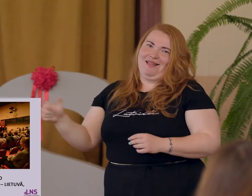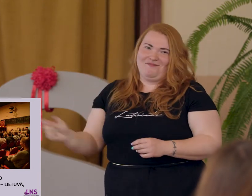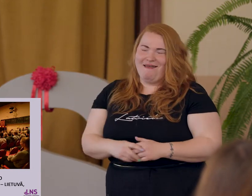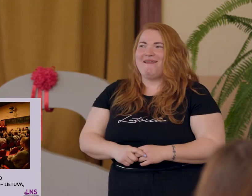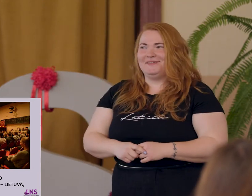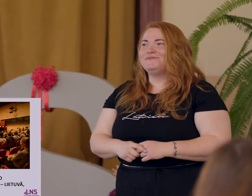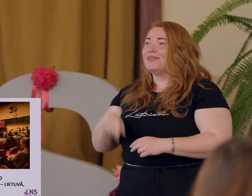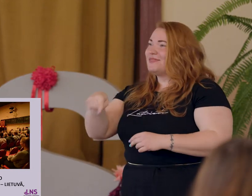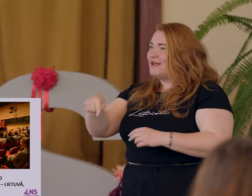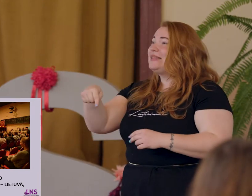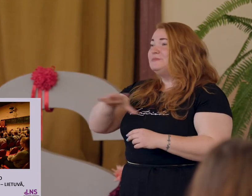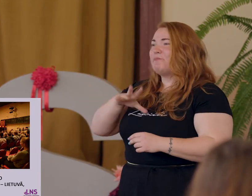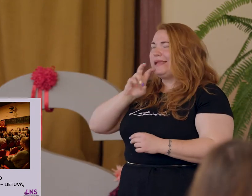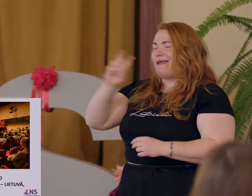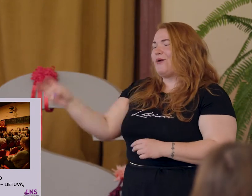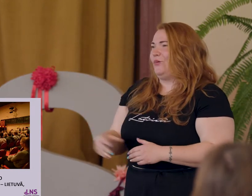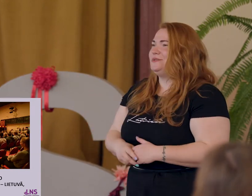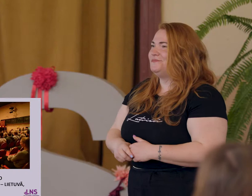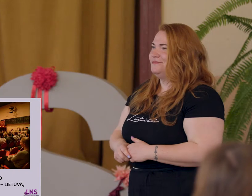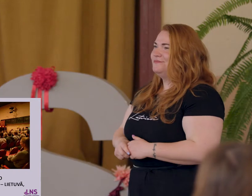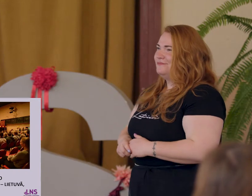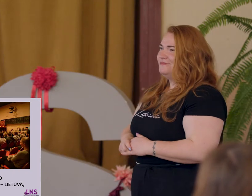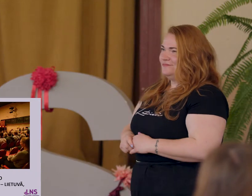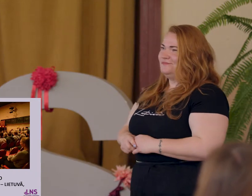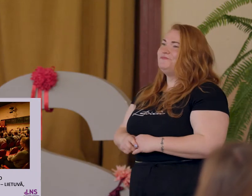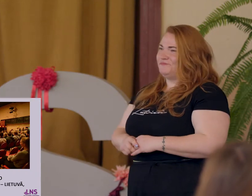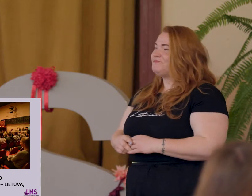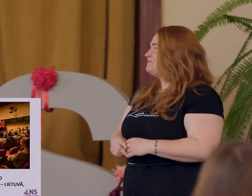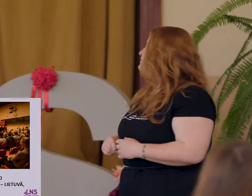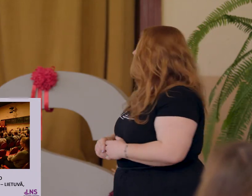400 cilvēki. Pie mums bija ļoti rekords skaits pie mums Latvijā.